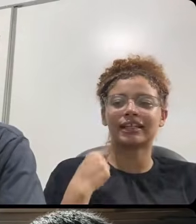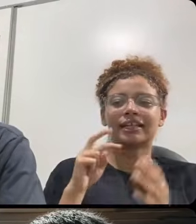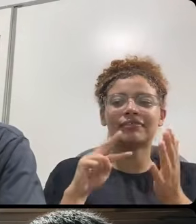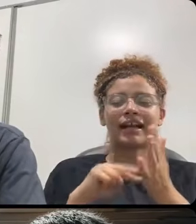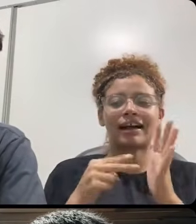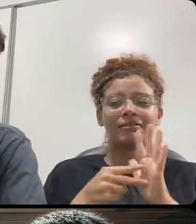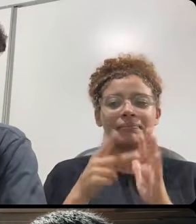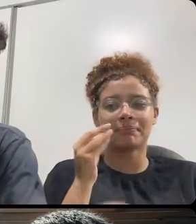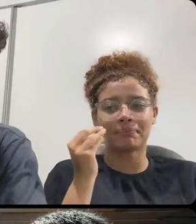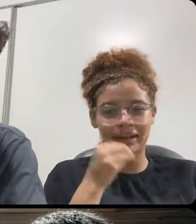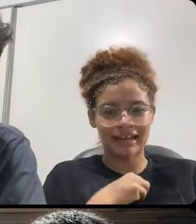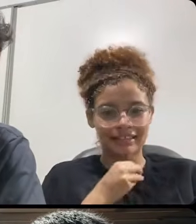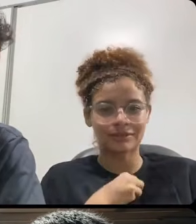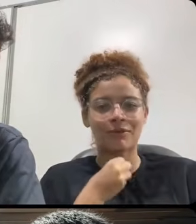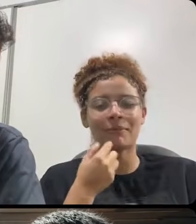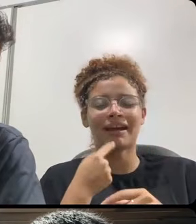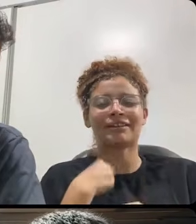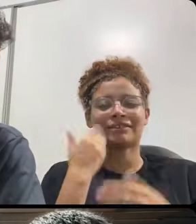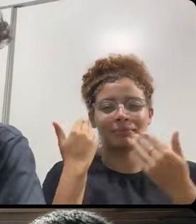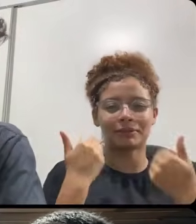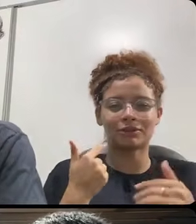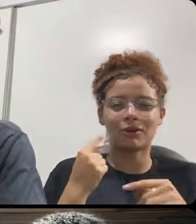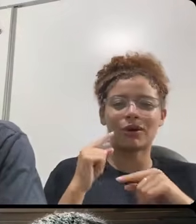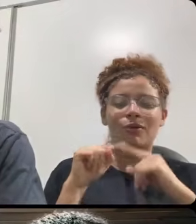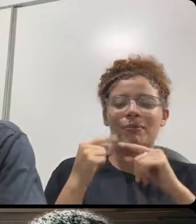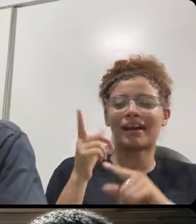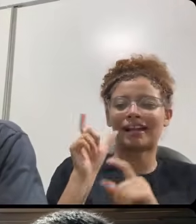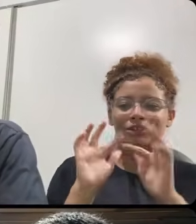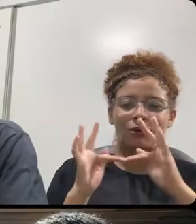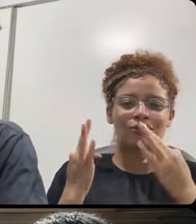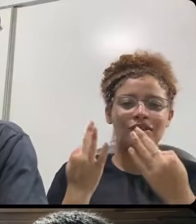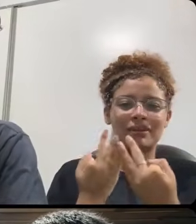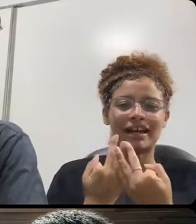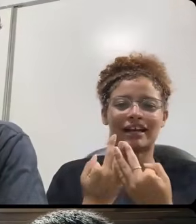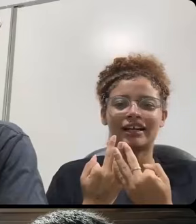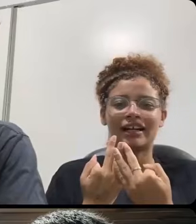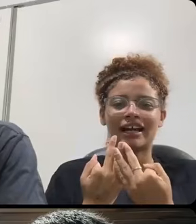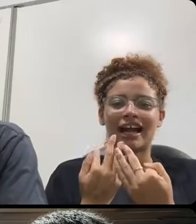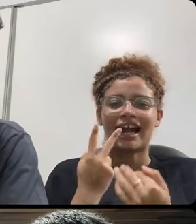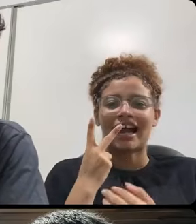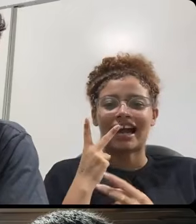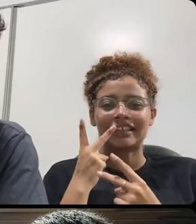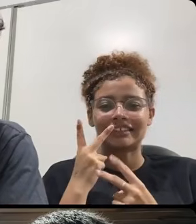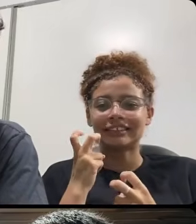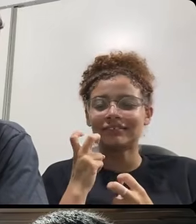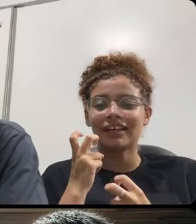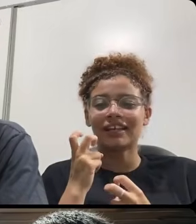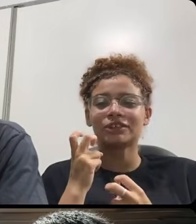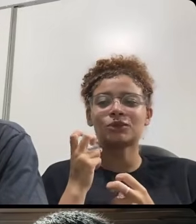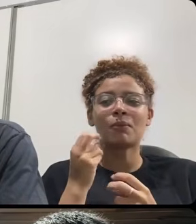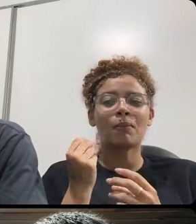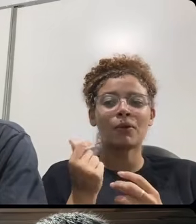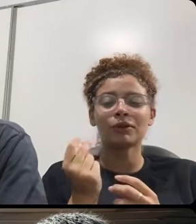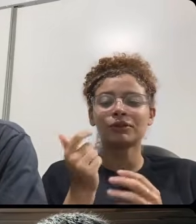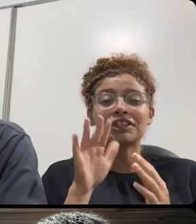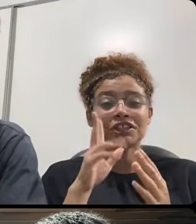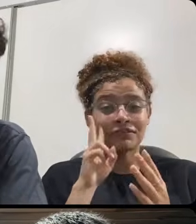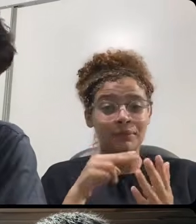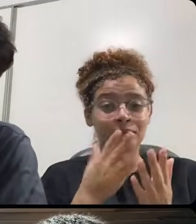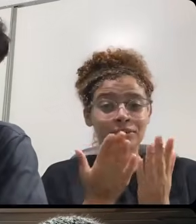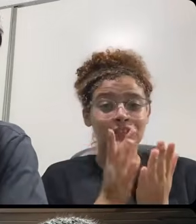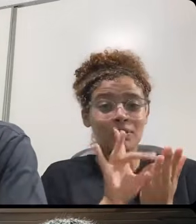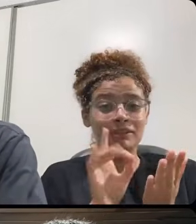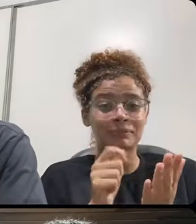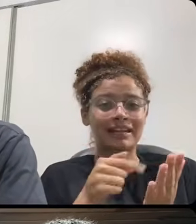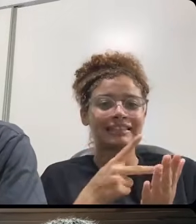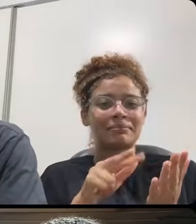deficiências significava pecado, algum pecado da pessoa ou pecado de algum familiar. A gente via isso muito, a gente